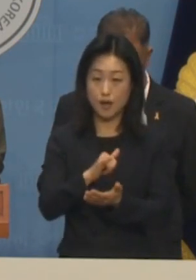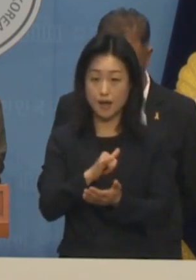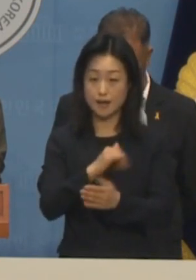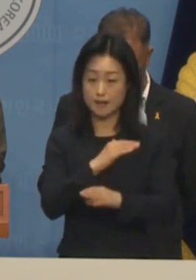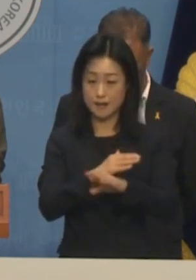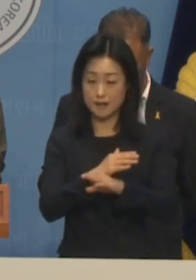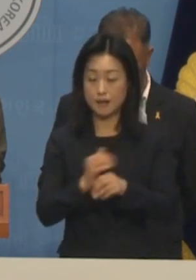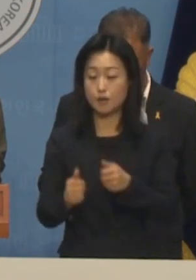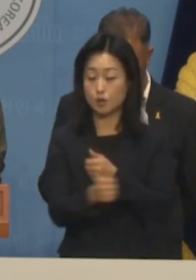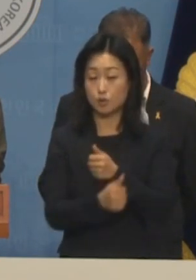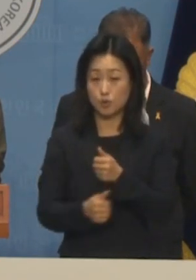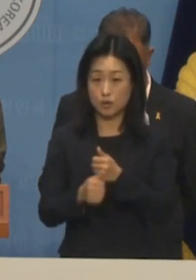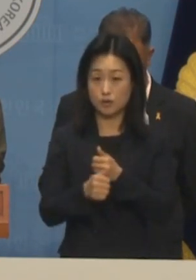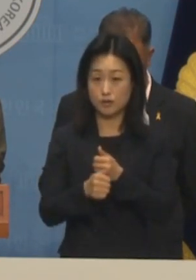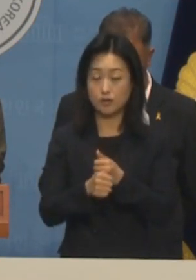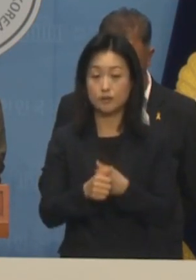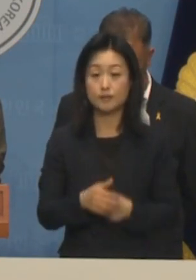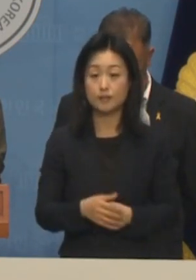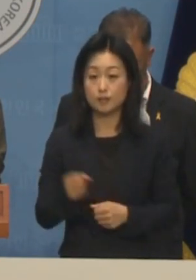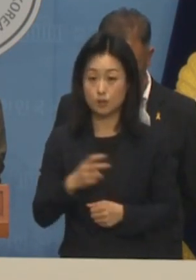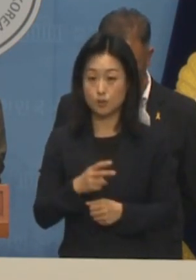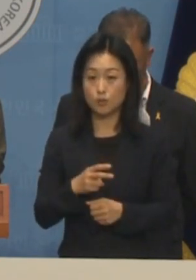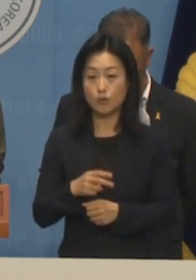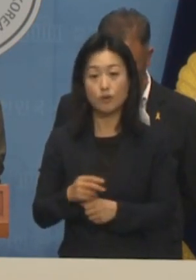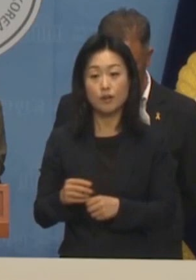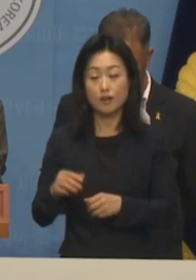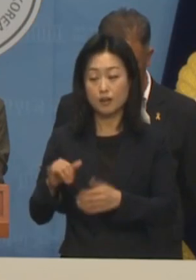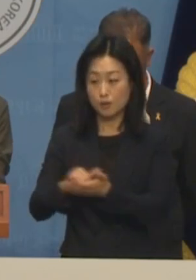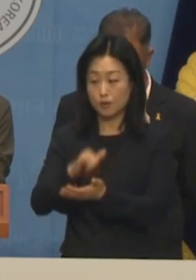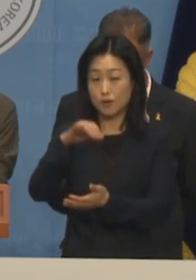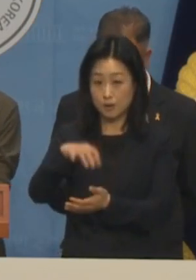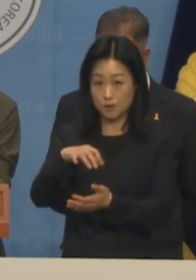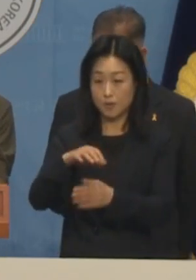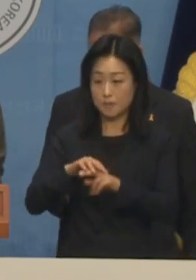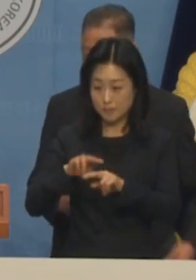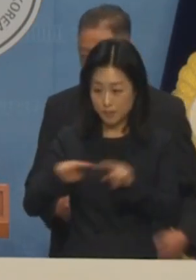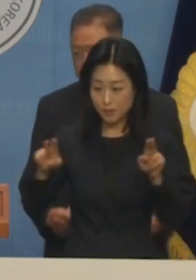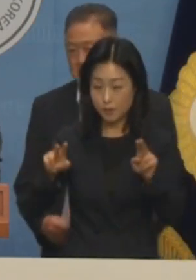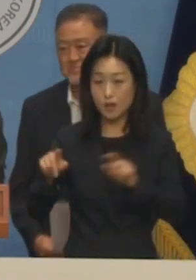도민회의 제주 제2공항 백지화 전국행동.